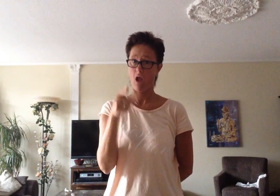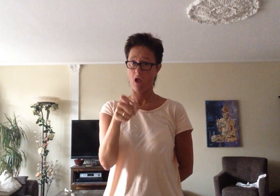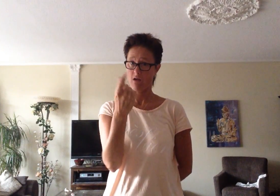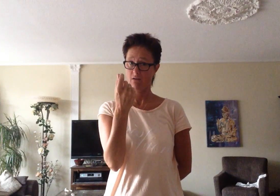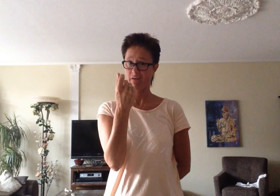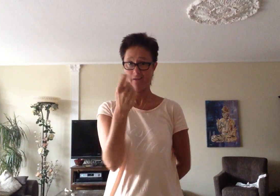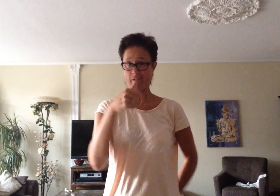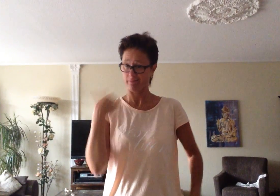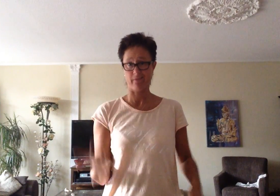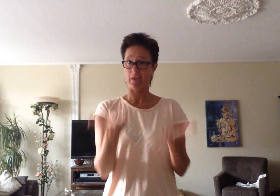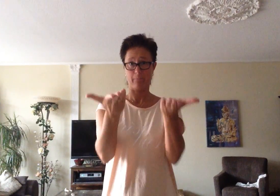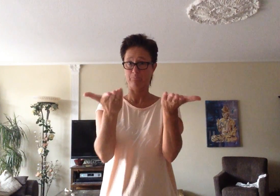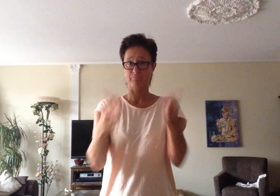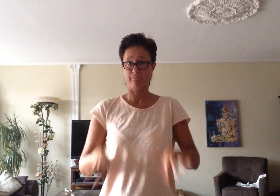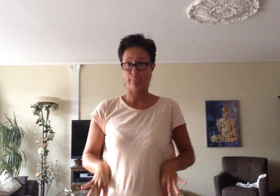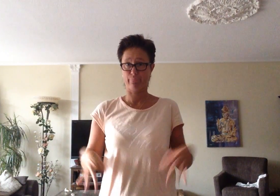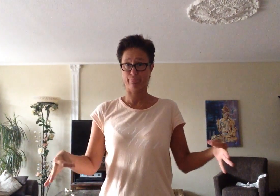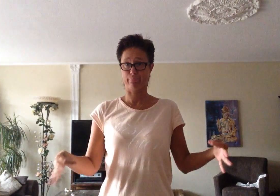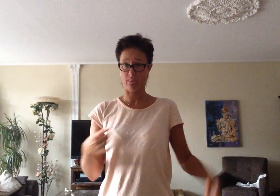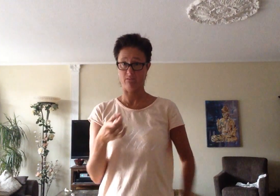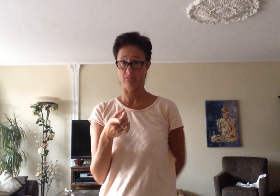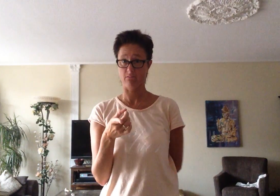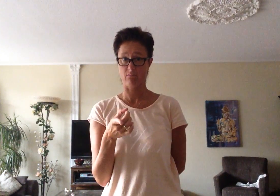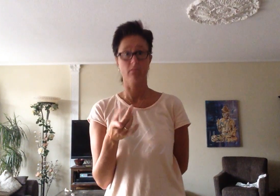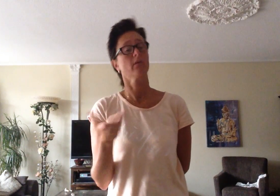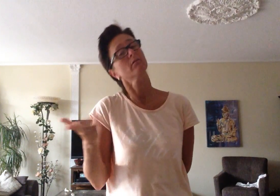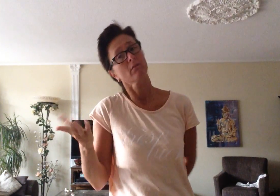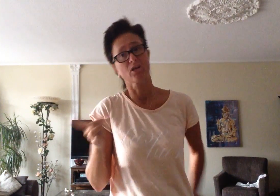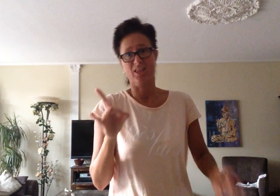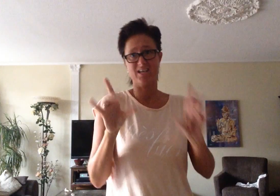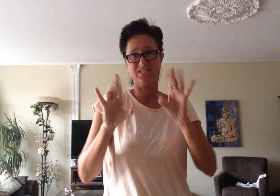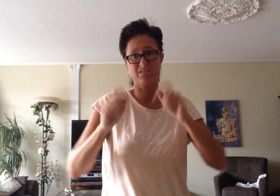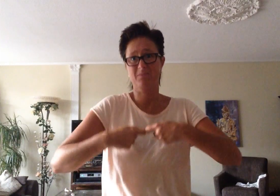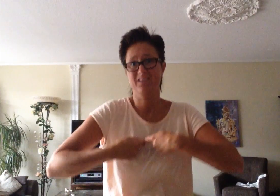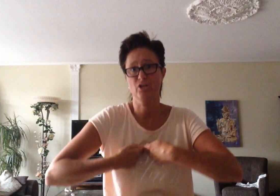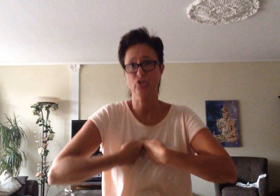Een dag geen cent meer hebt en niet meer kunt